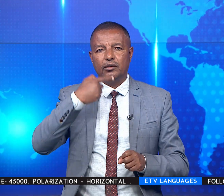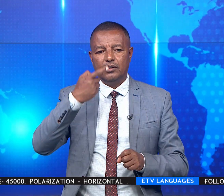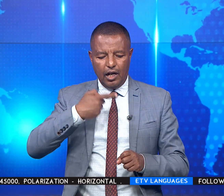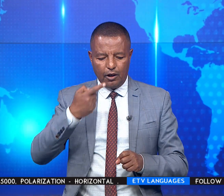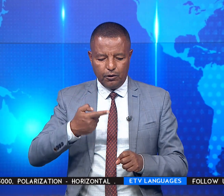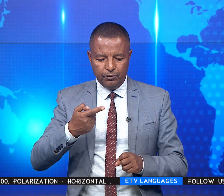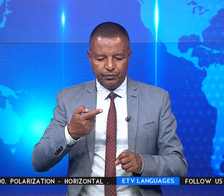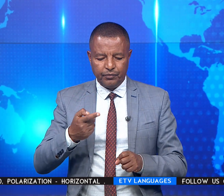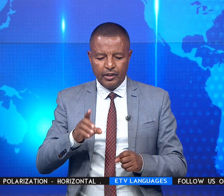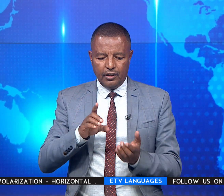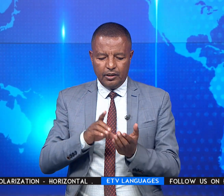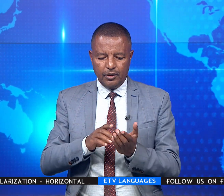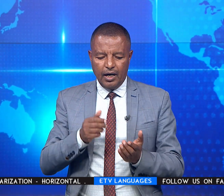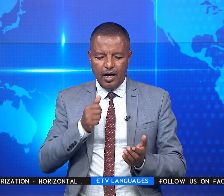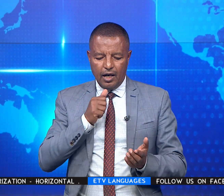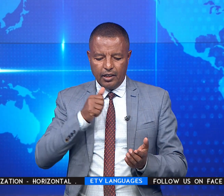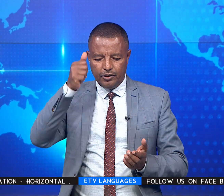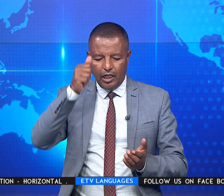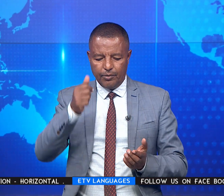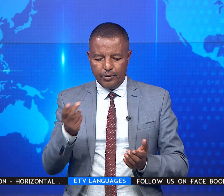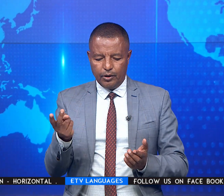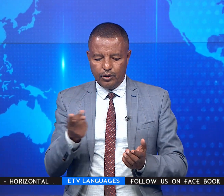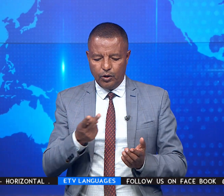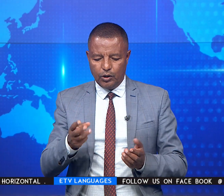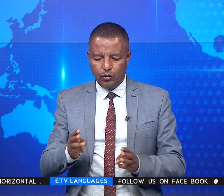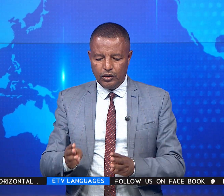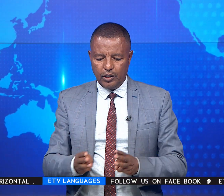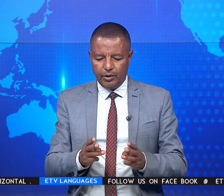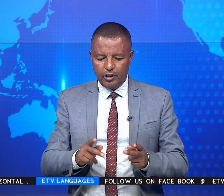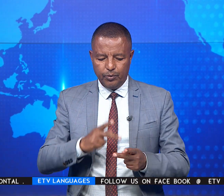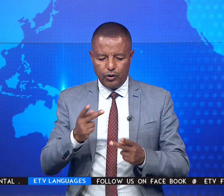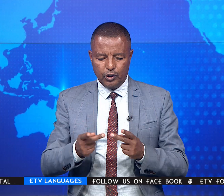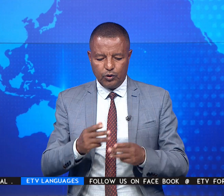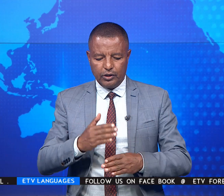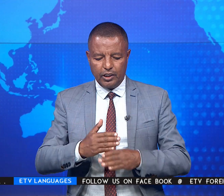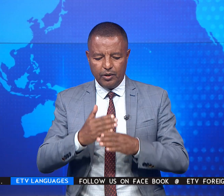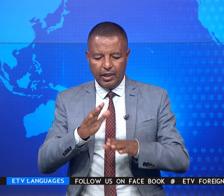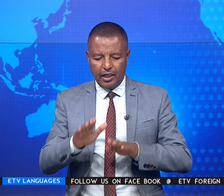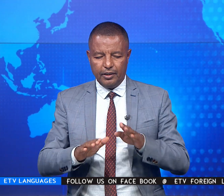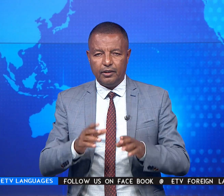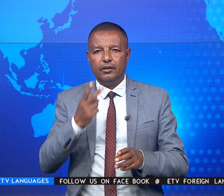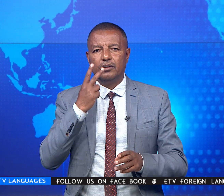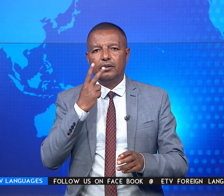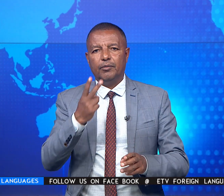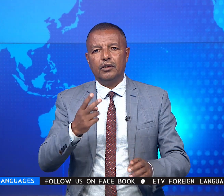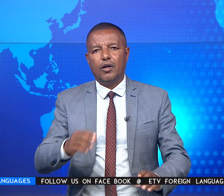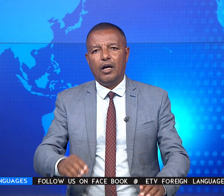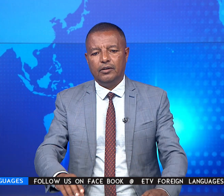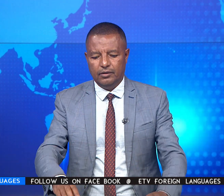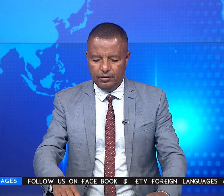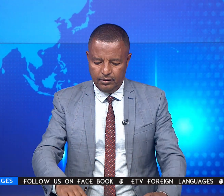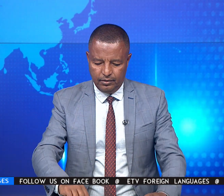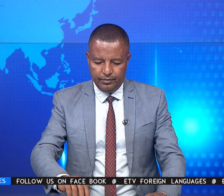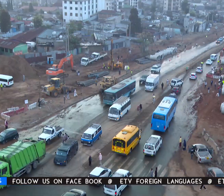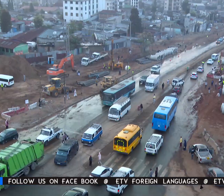መሆኑን ተናገሩ። ከንቲባ አዳነች አቤቤ የሁለቱን የመንገድ ፕሮጀክቶች የግንባታ ሂደት